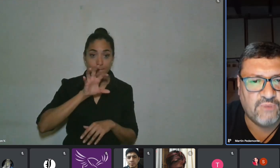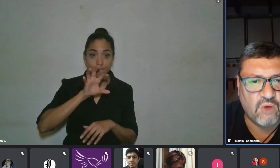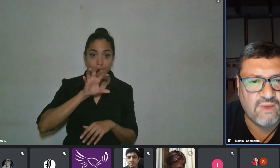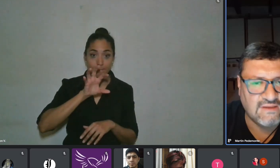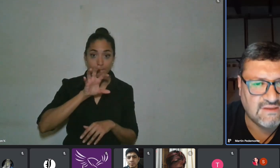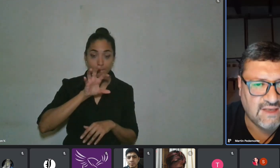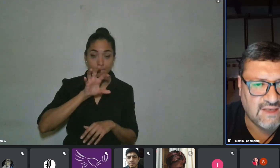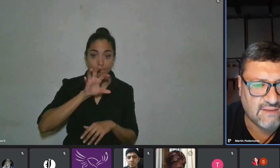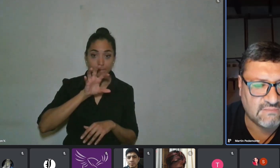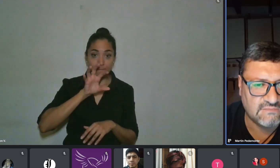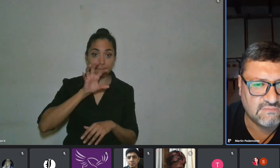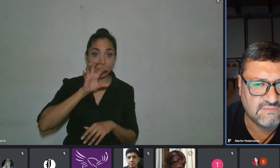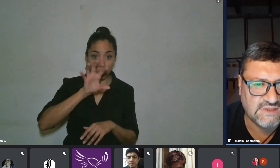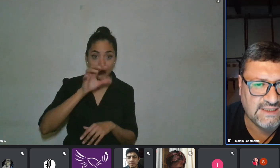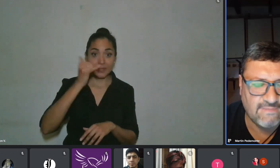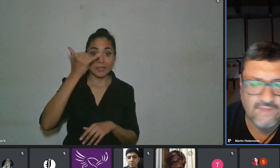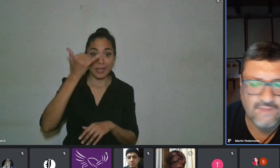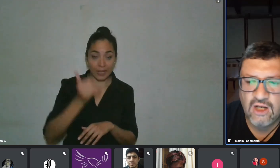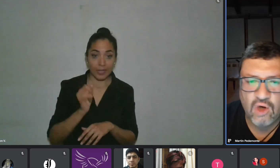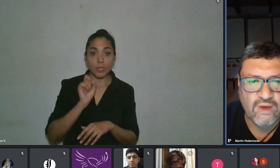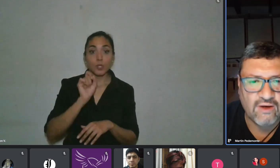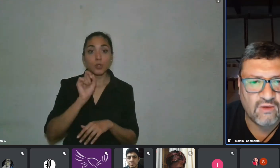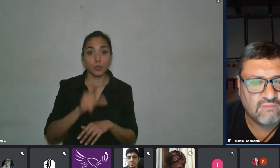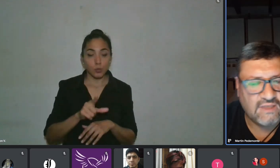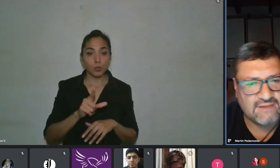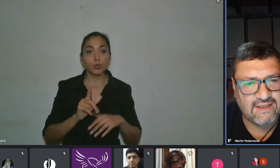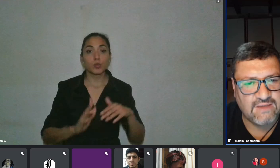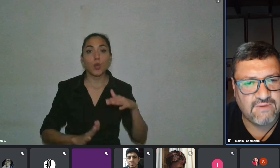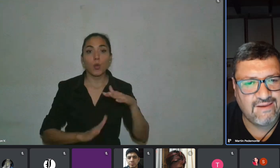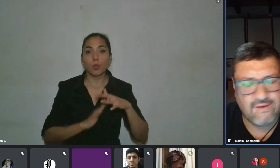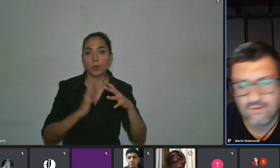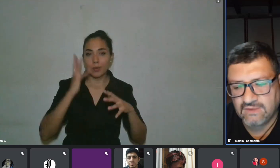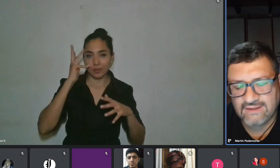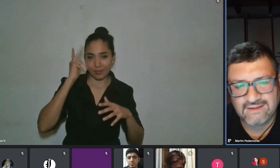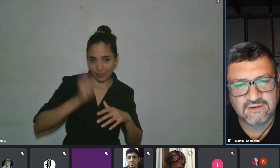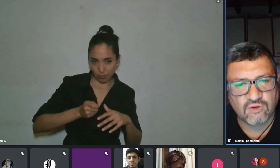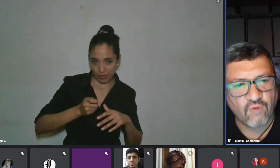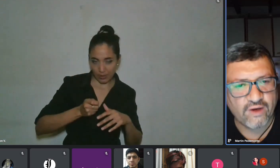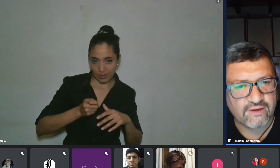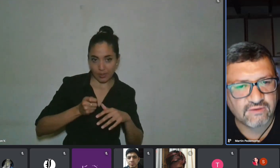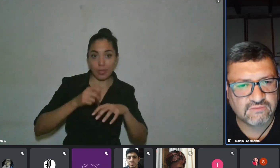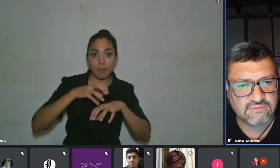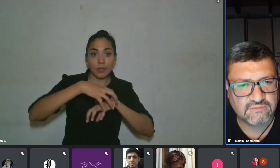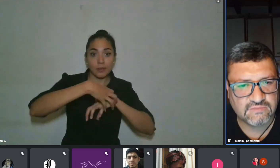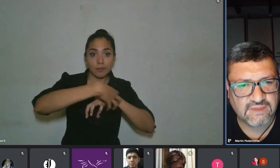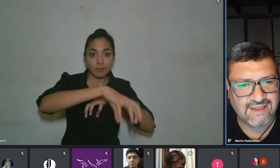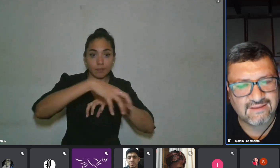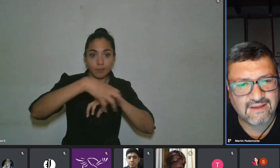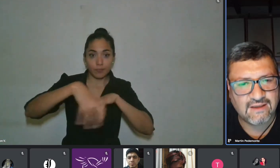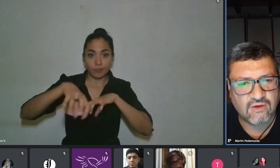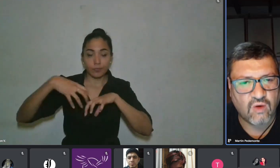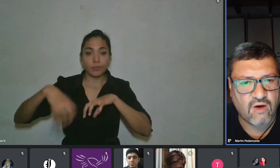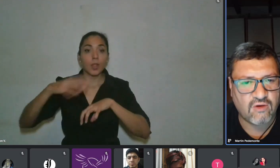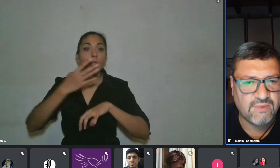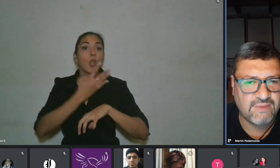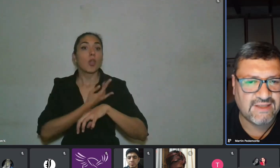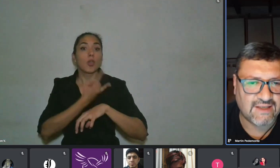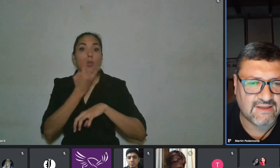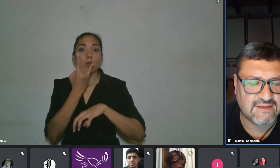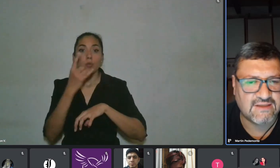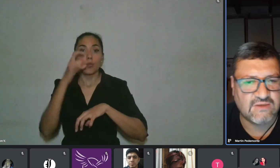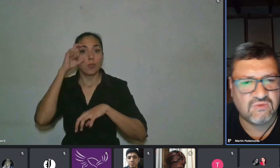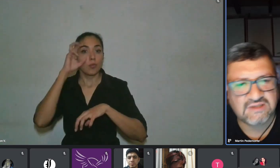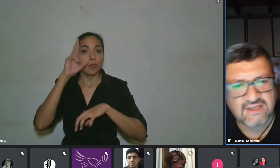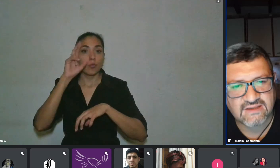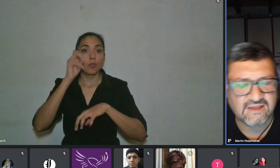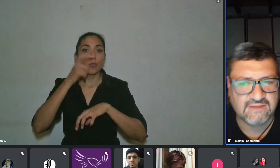en provincia, ¿sí? Luego está dividido en distintos fueros y tienen juzgado de primera